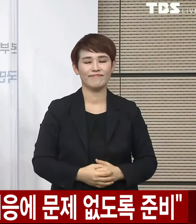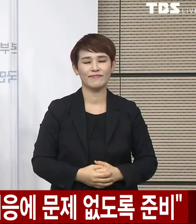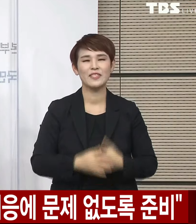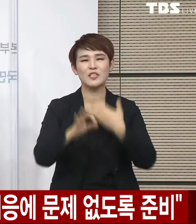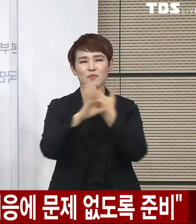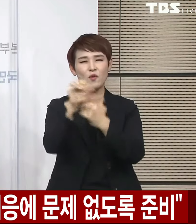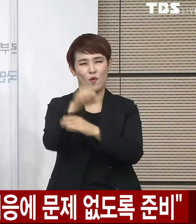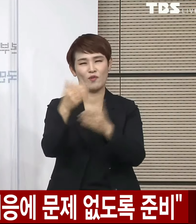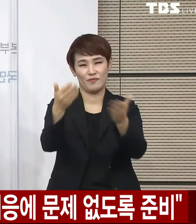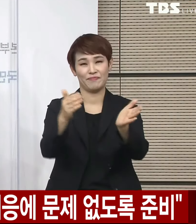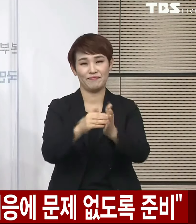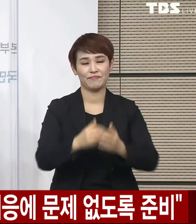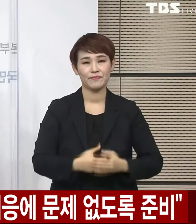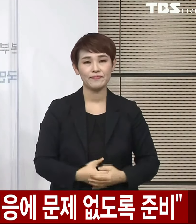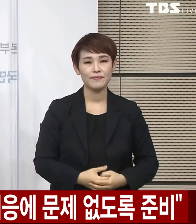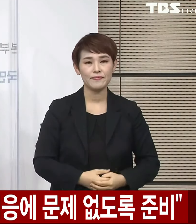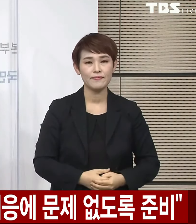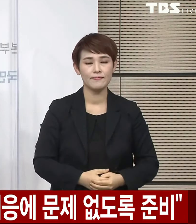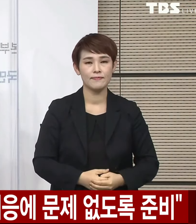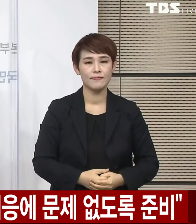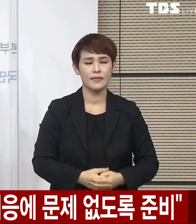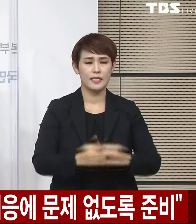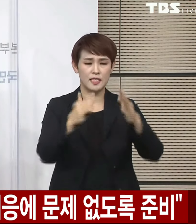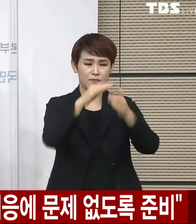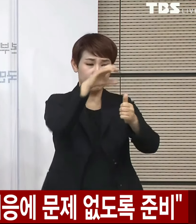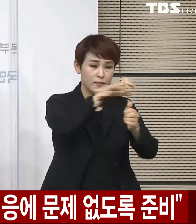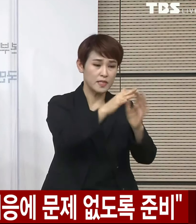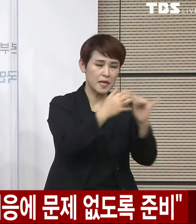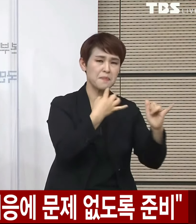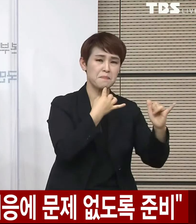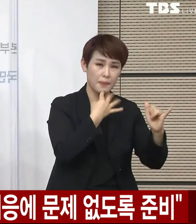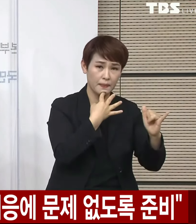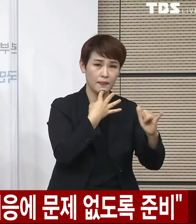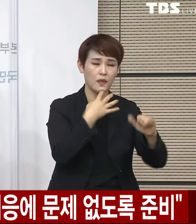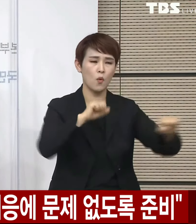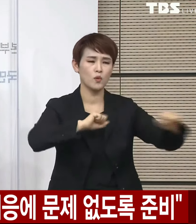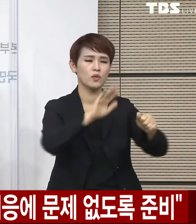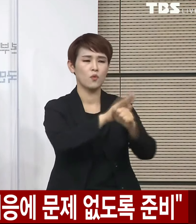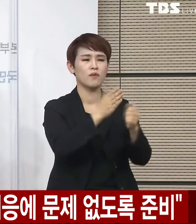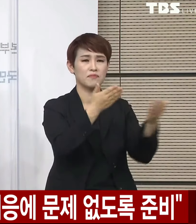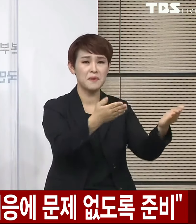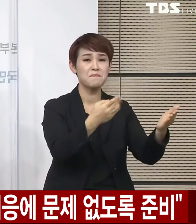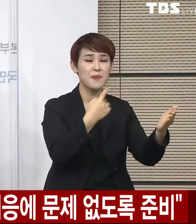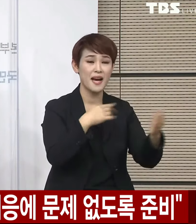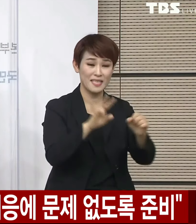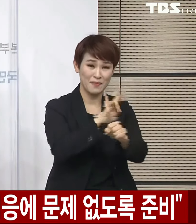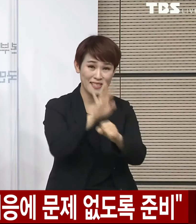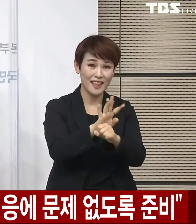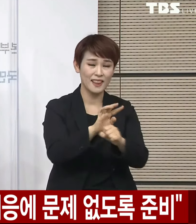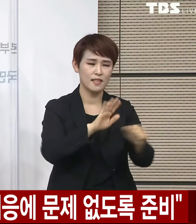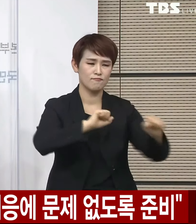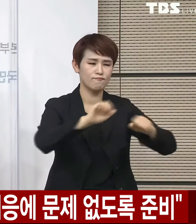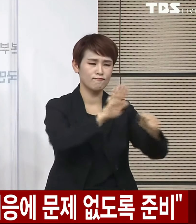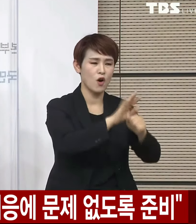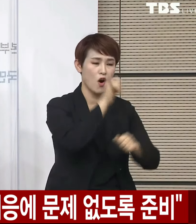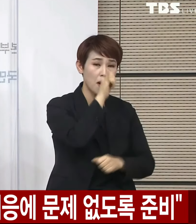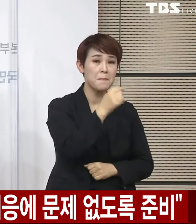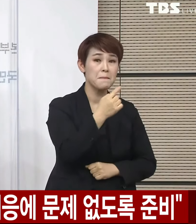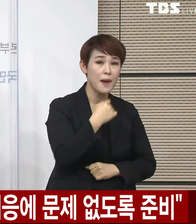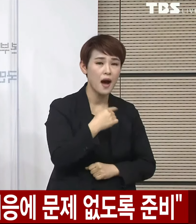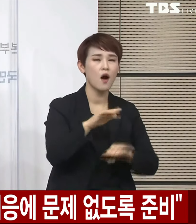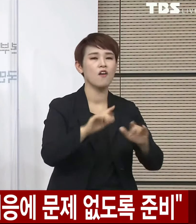허용하였습니다. 이외에도 자가격리자에 한해 제공되었던 24시간 활동 지원